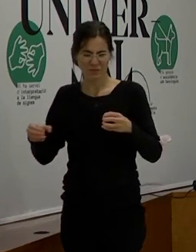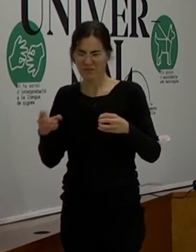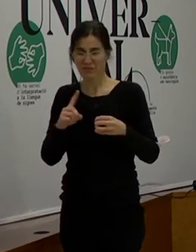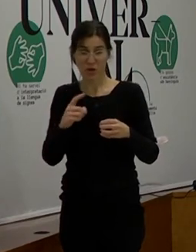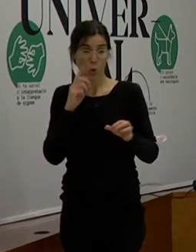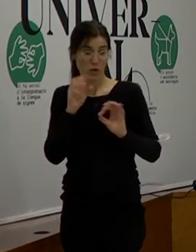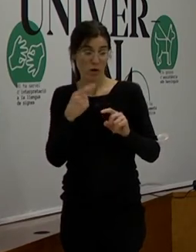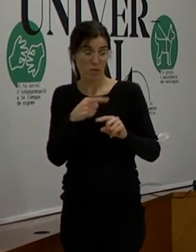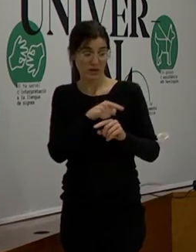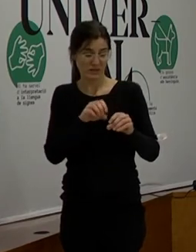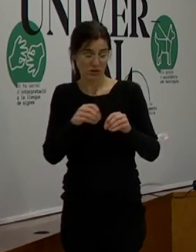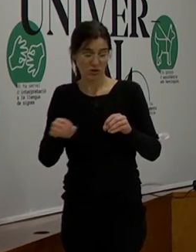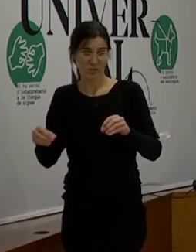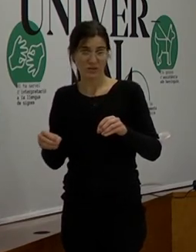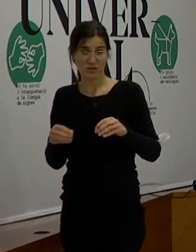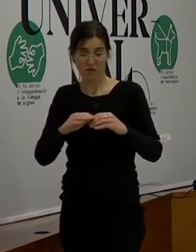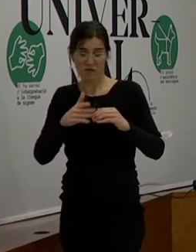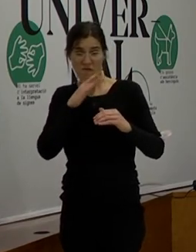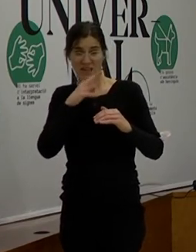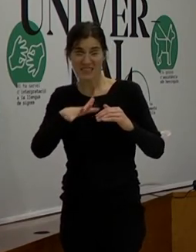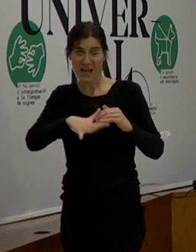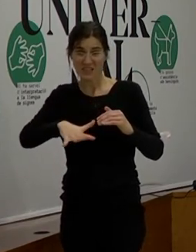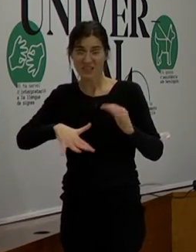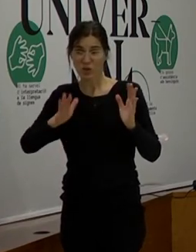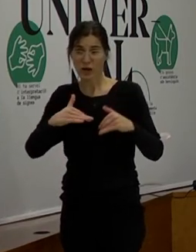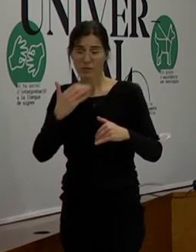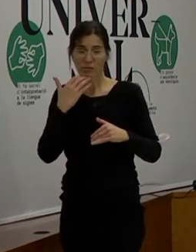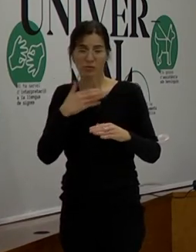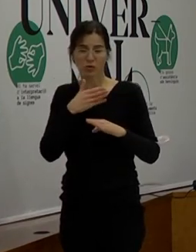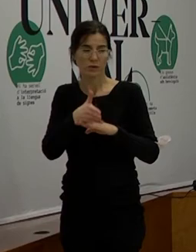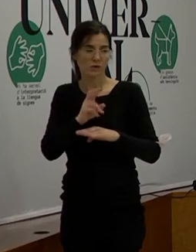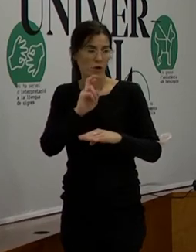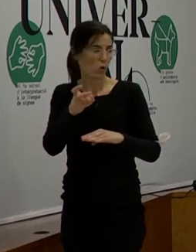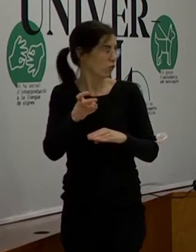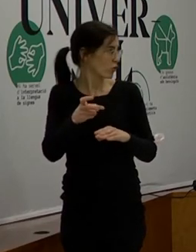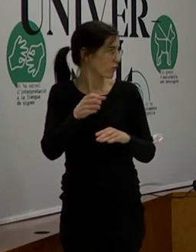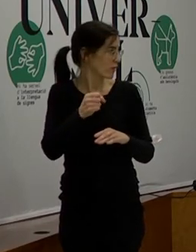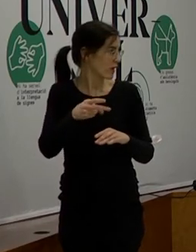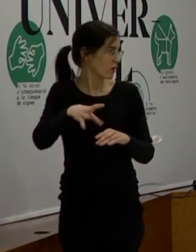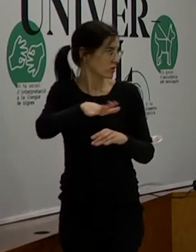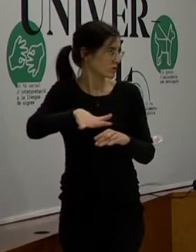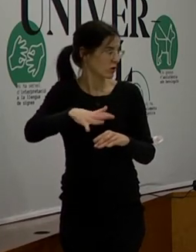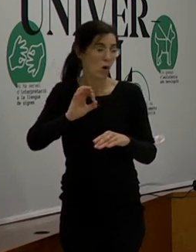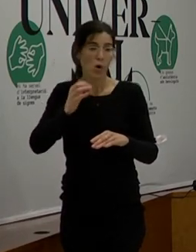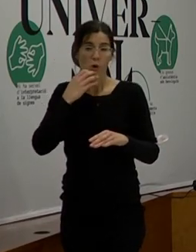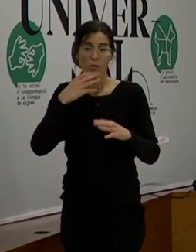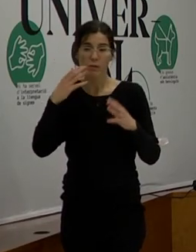adoquinat encara no té ressalts, perquè si te vas a Portugal, allò és, i no te digo Copenhague, me dijeron, no,